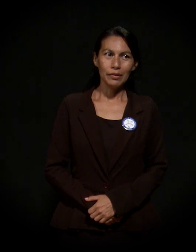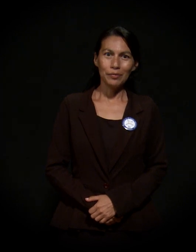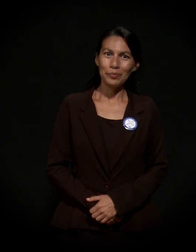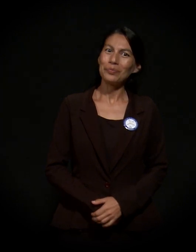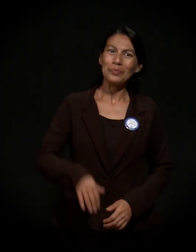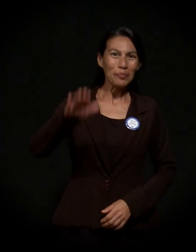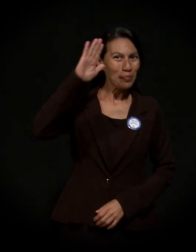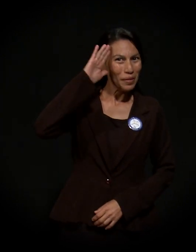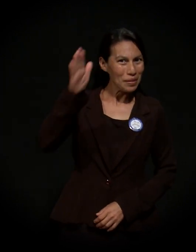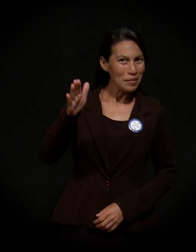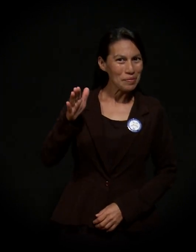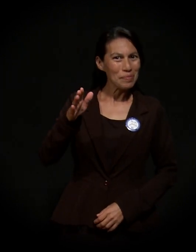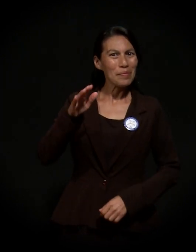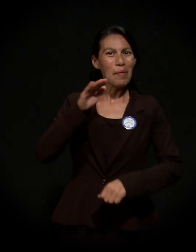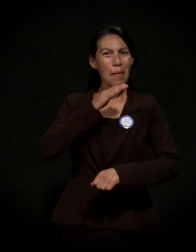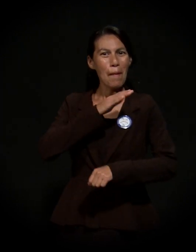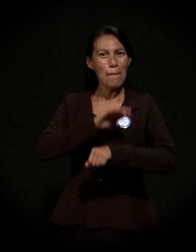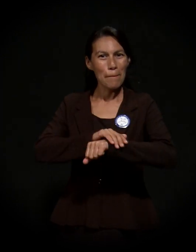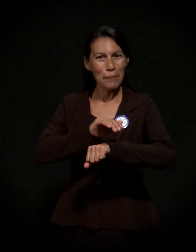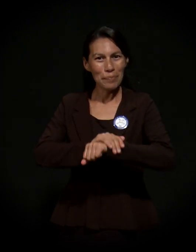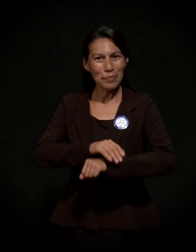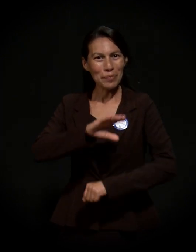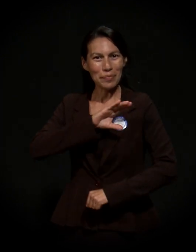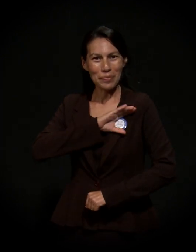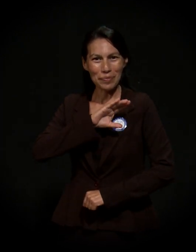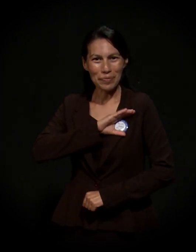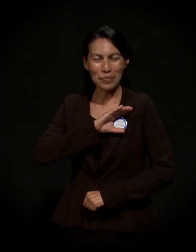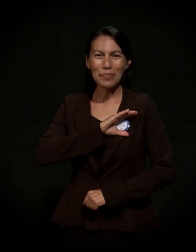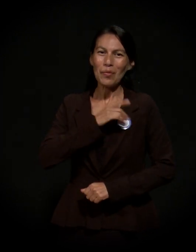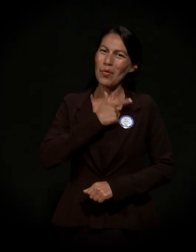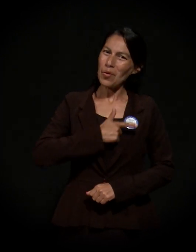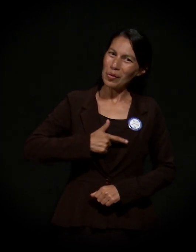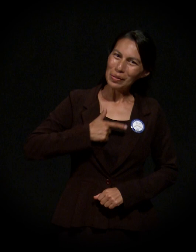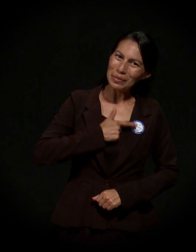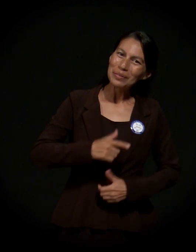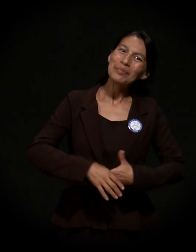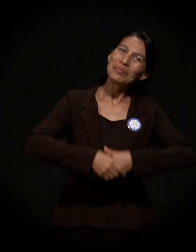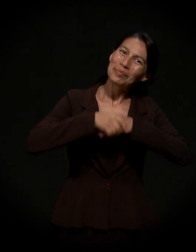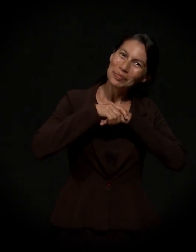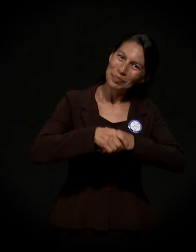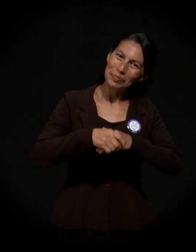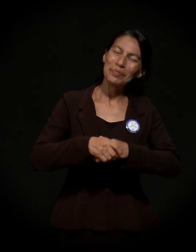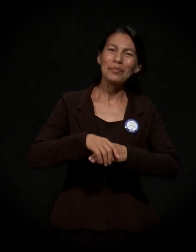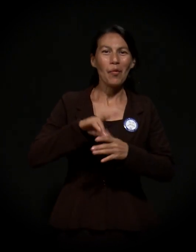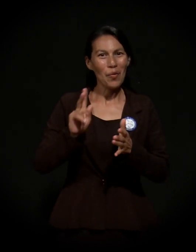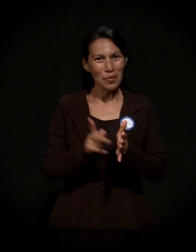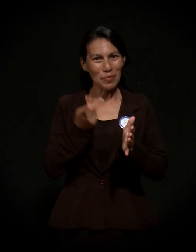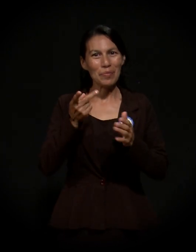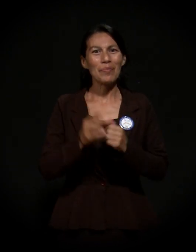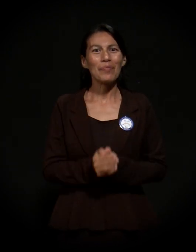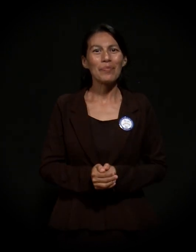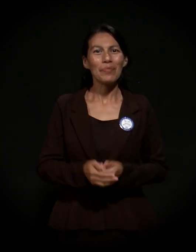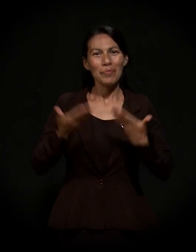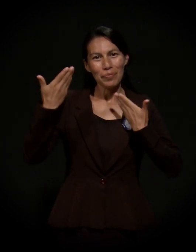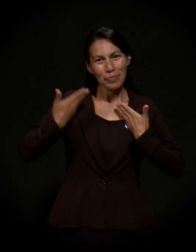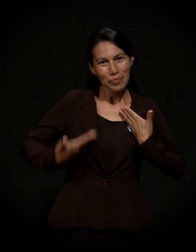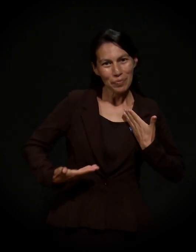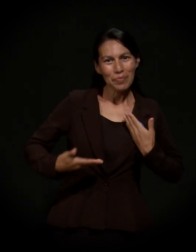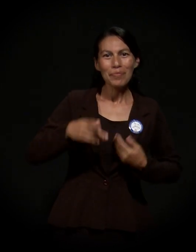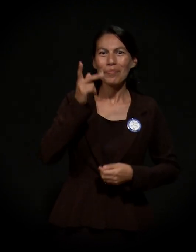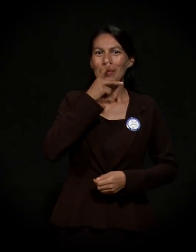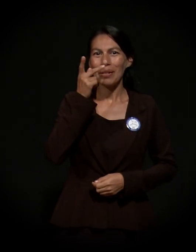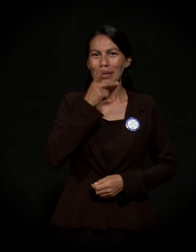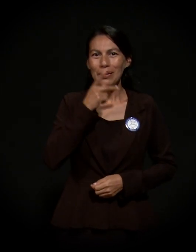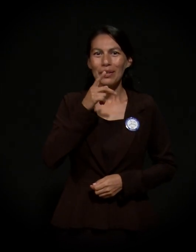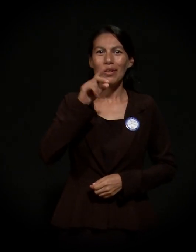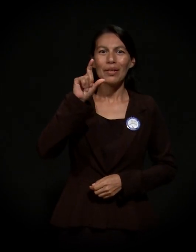¿Qué tal, queridos amigos? Qué gusto saludarles nuevamente. Desde luego, el pastor Quillono, desde casita,